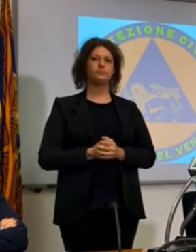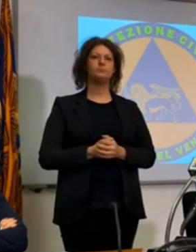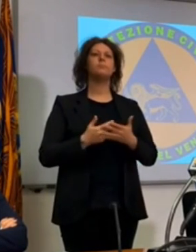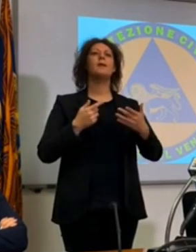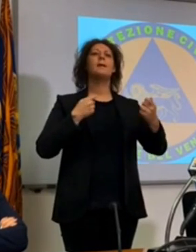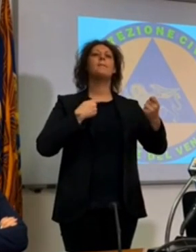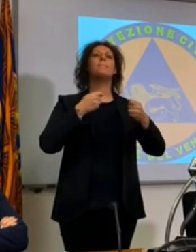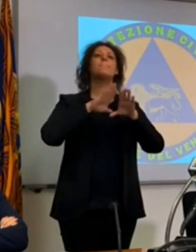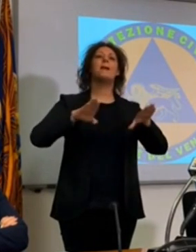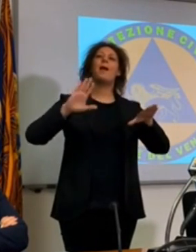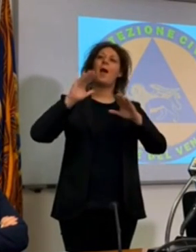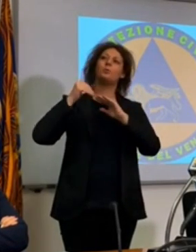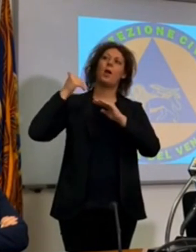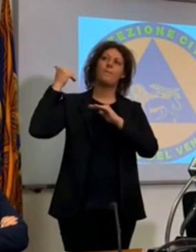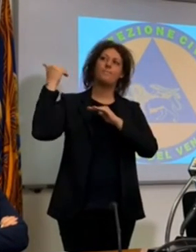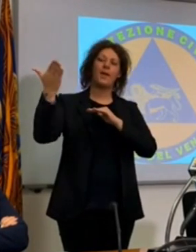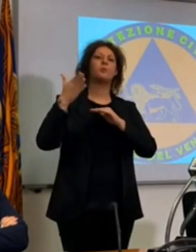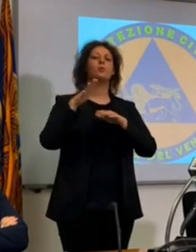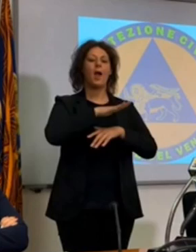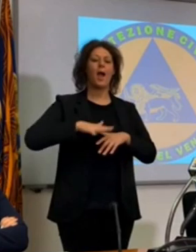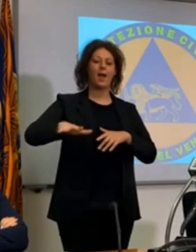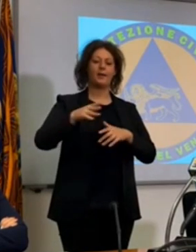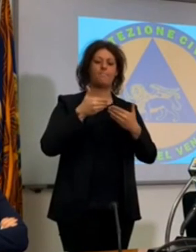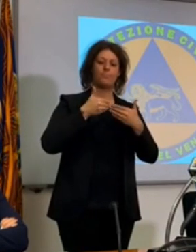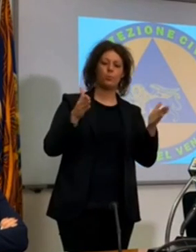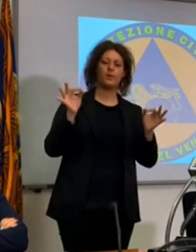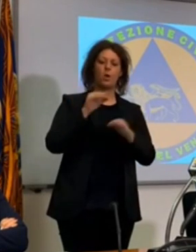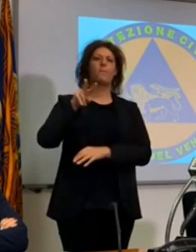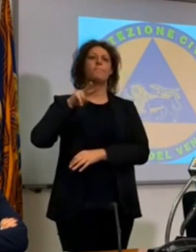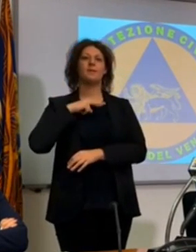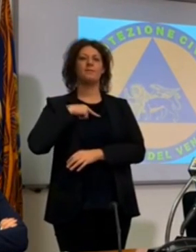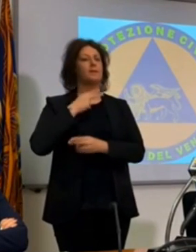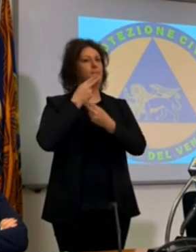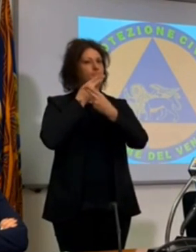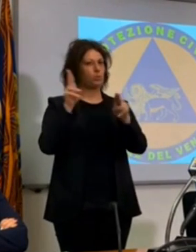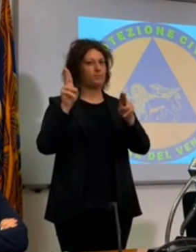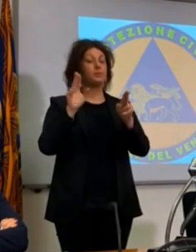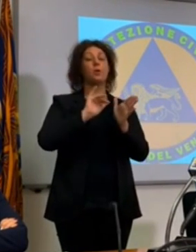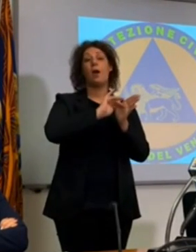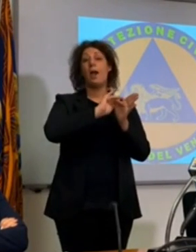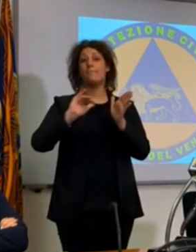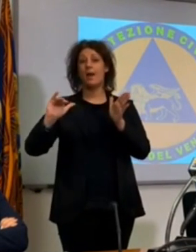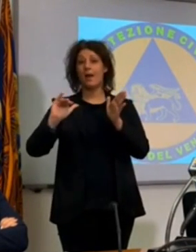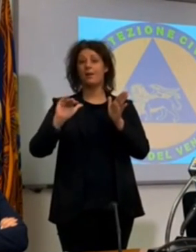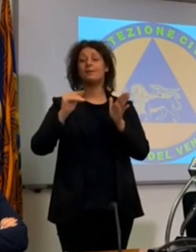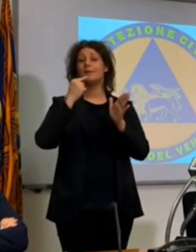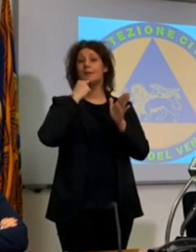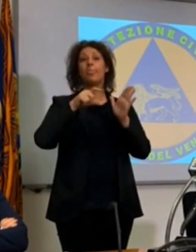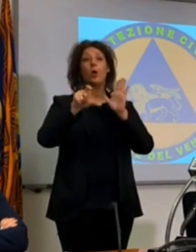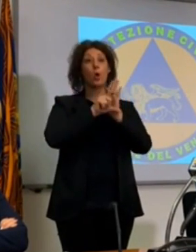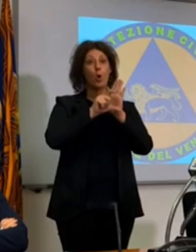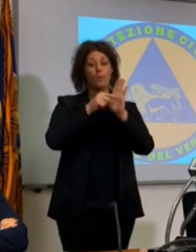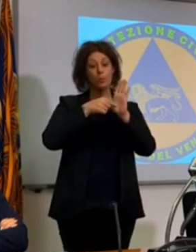mercato all'aperto su area pubblica o privata, se non nei comuni nei quali sia adottato dai sindaci un apposito